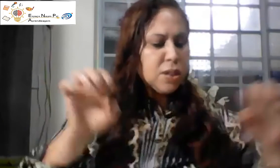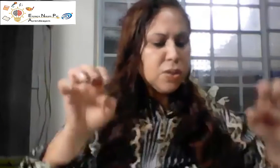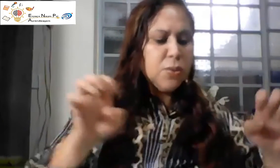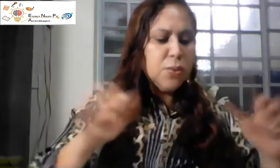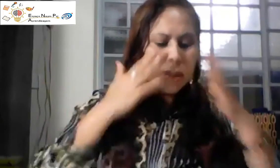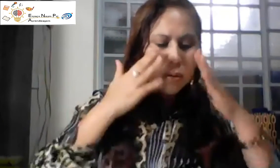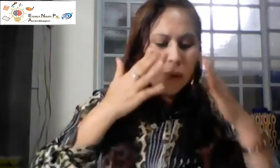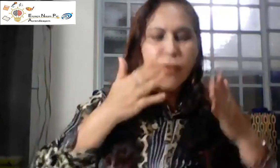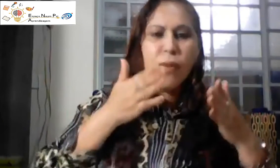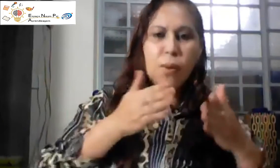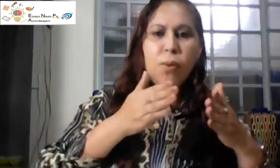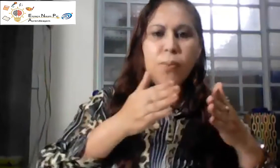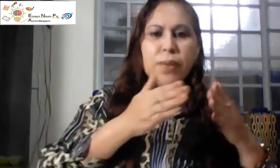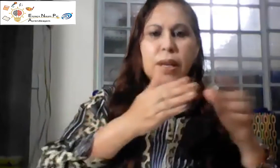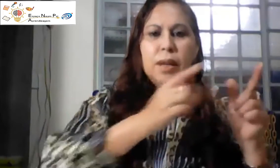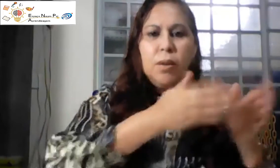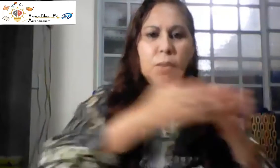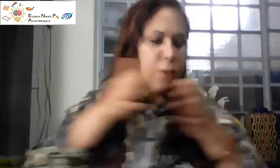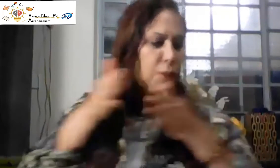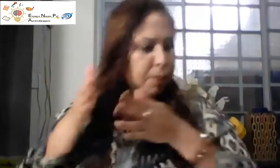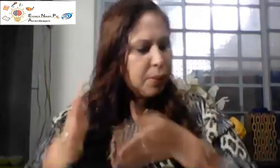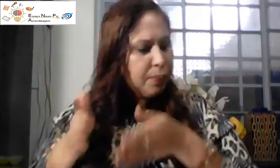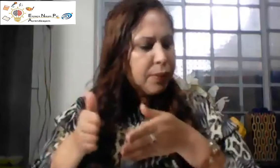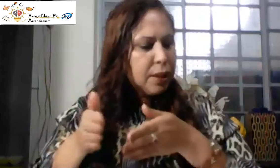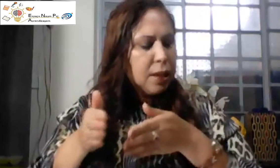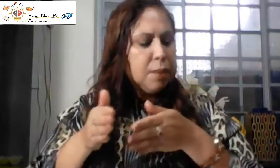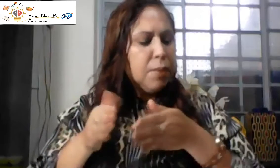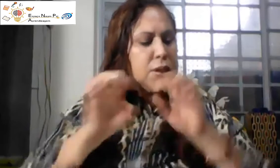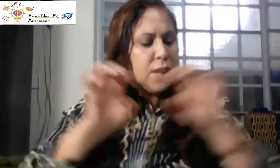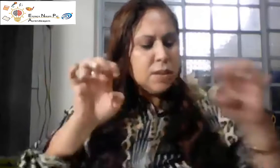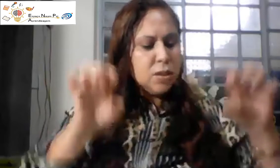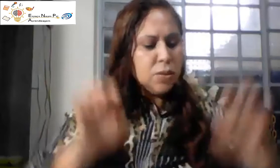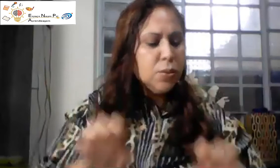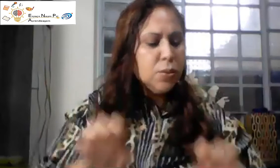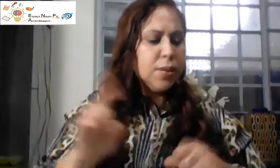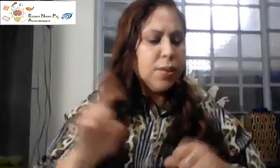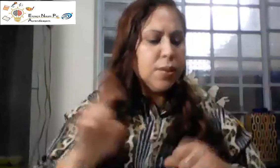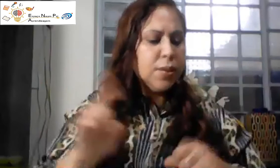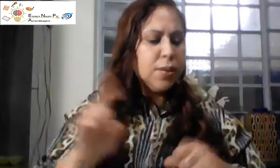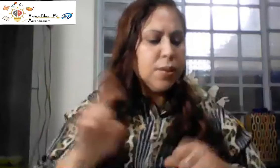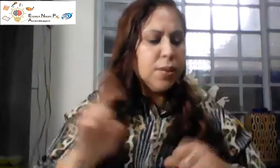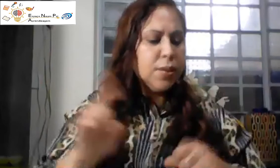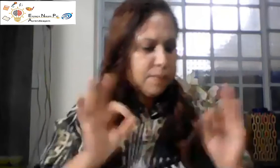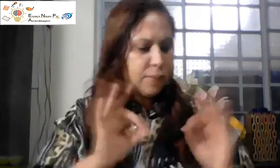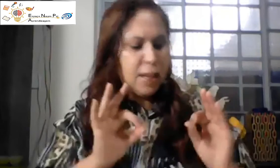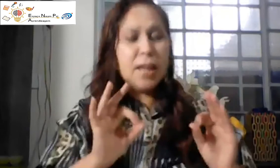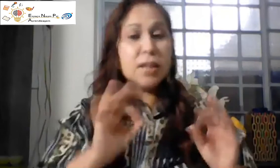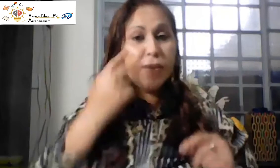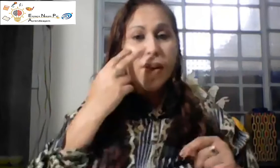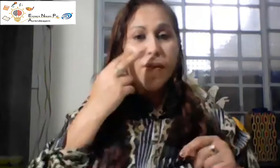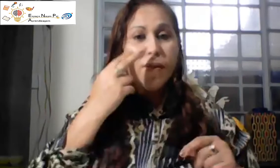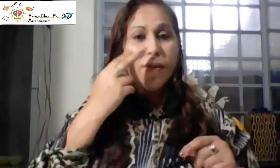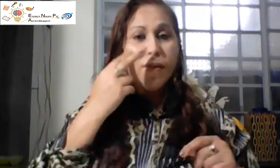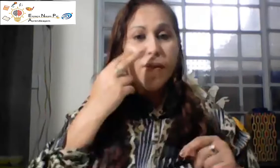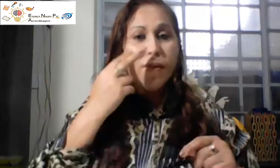mostra estruturas com foco e com tópico, mostra as estruturas negativa, que aí a